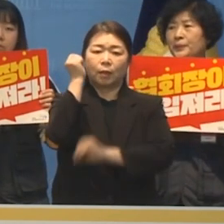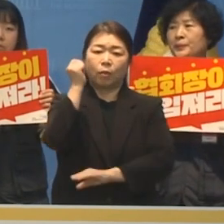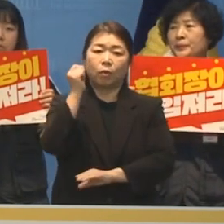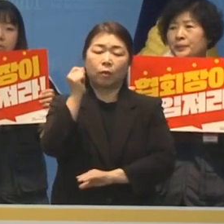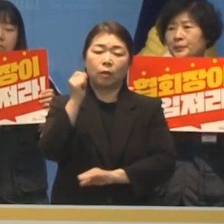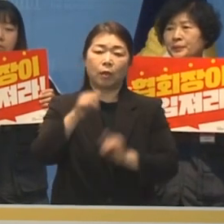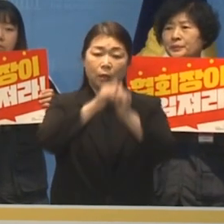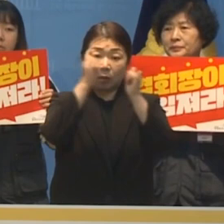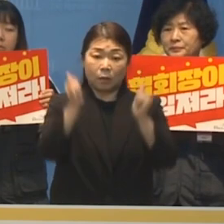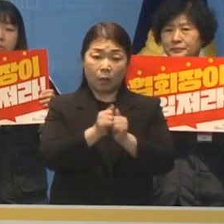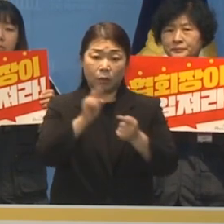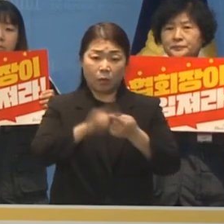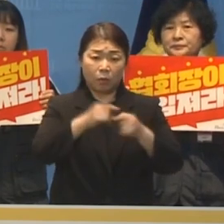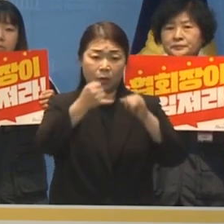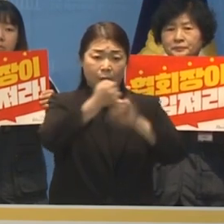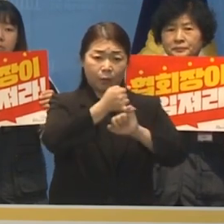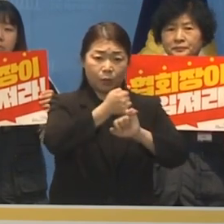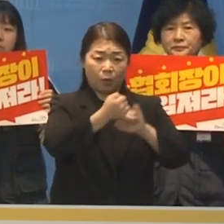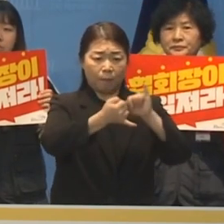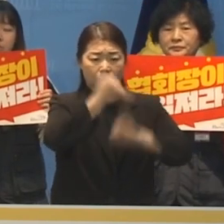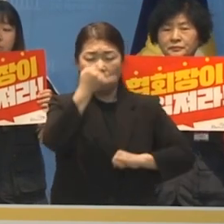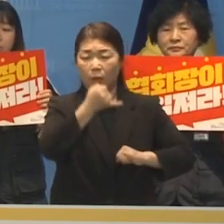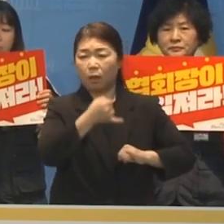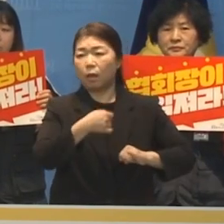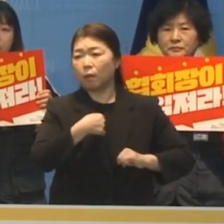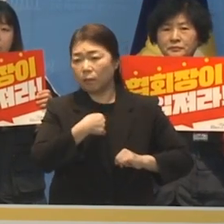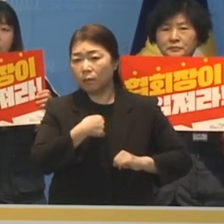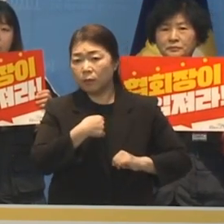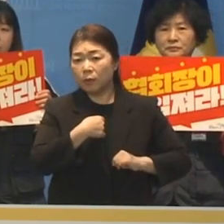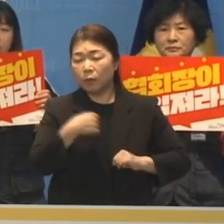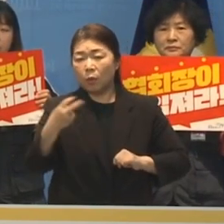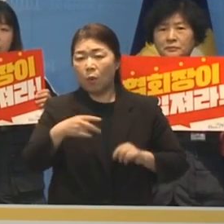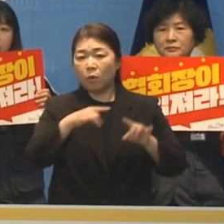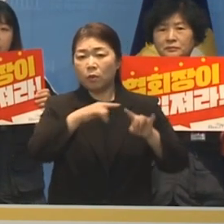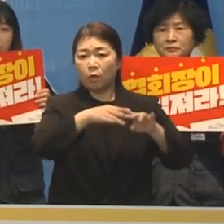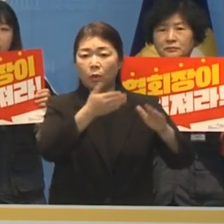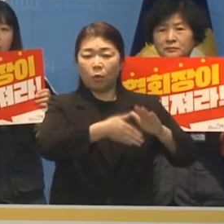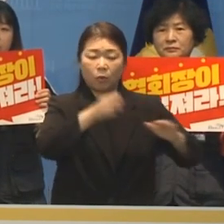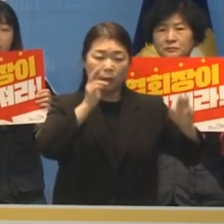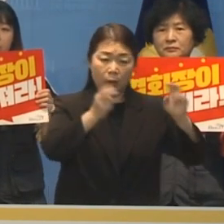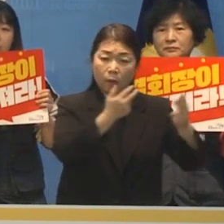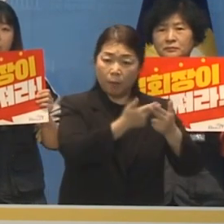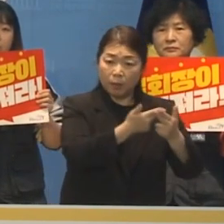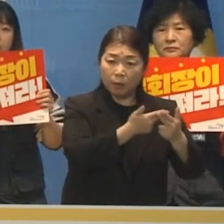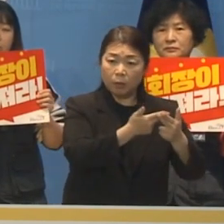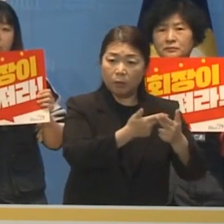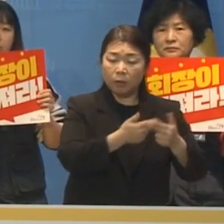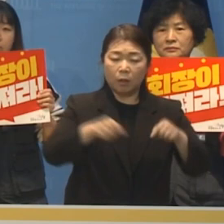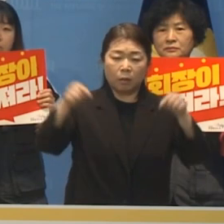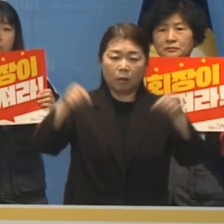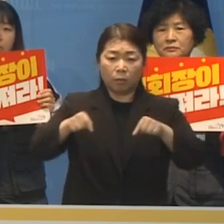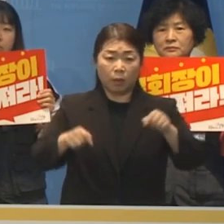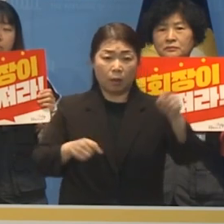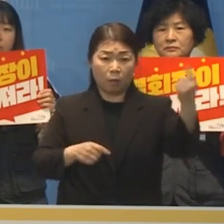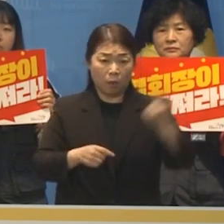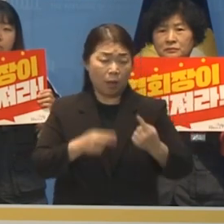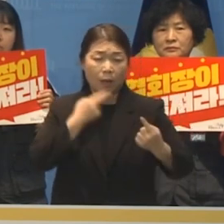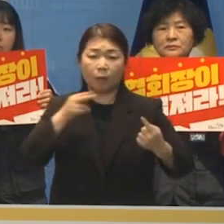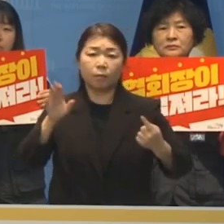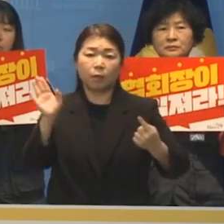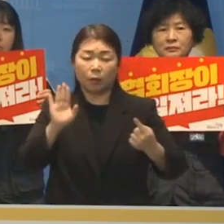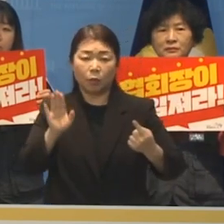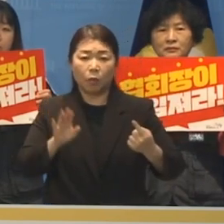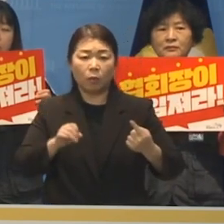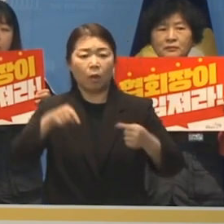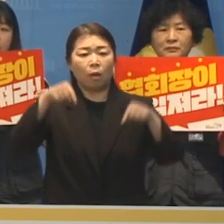사회적 약속으로부터 배제되었고 전기공사협회는 의미 있는 협상 테이블조차